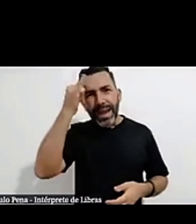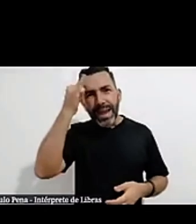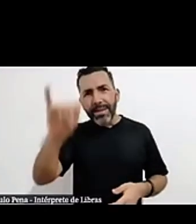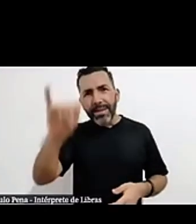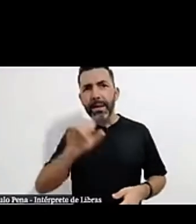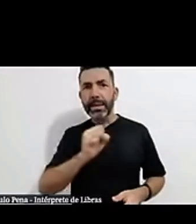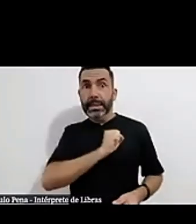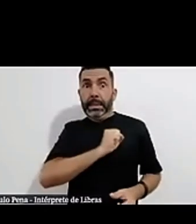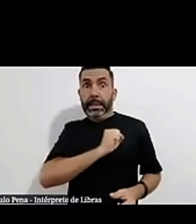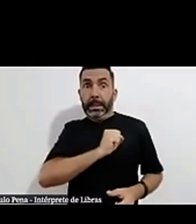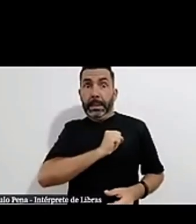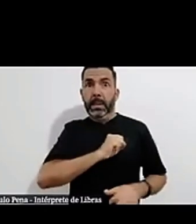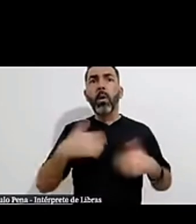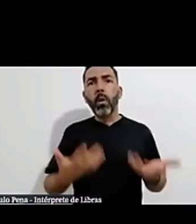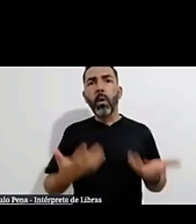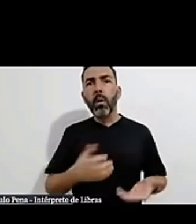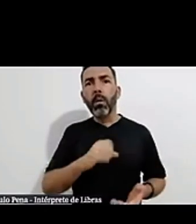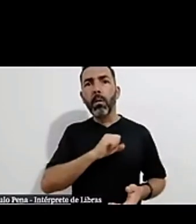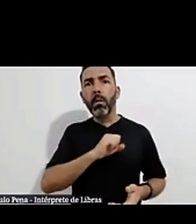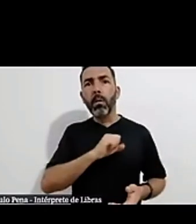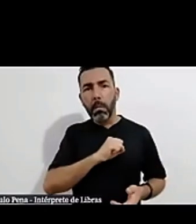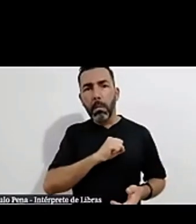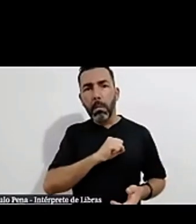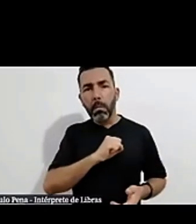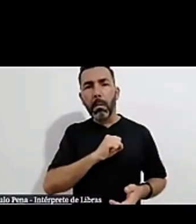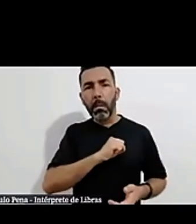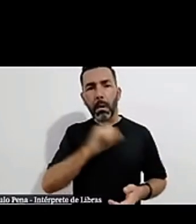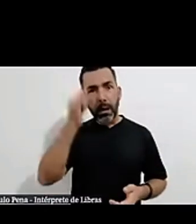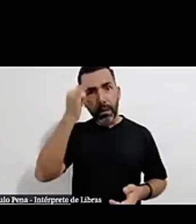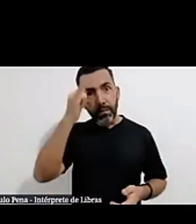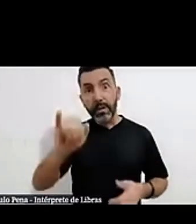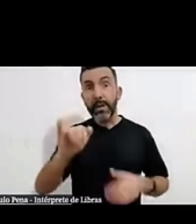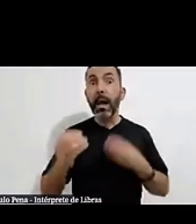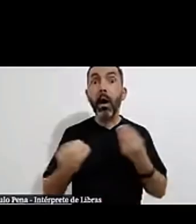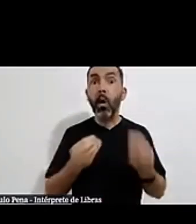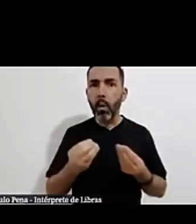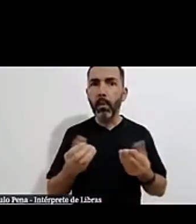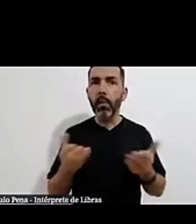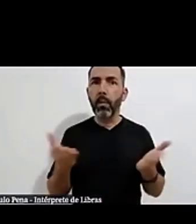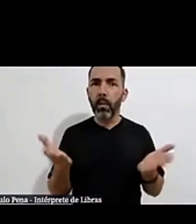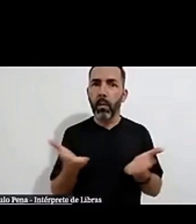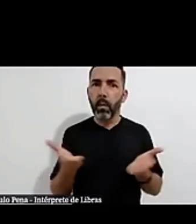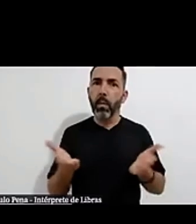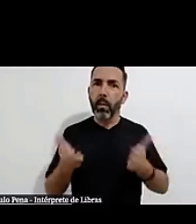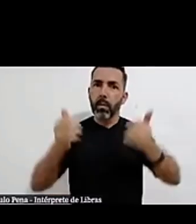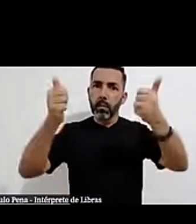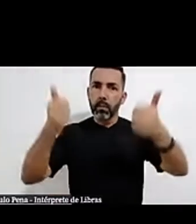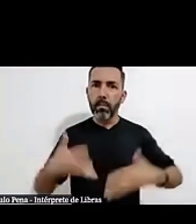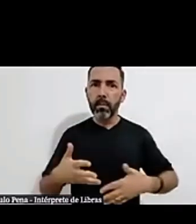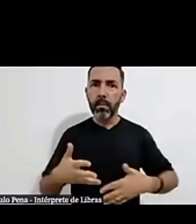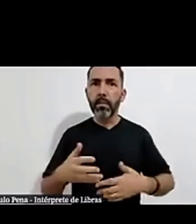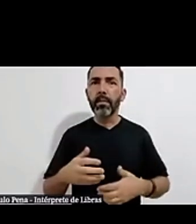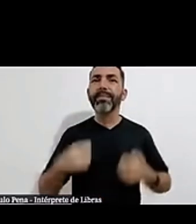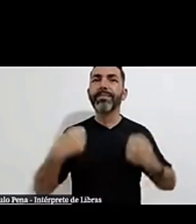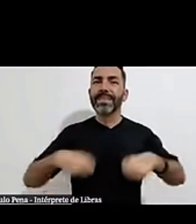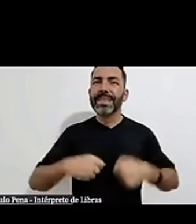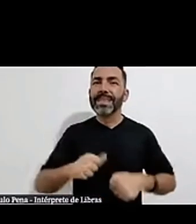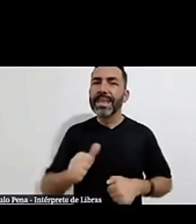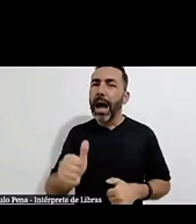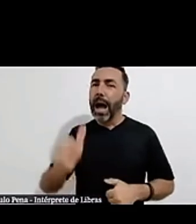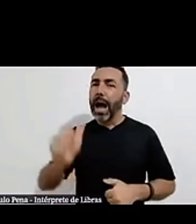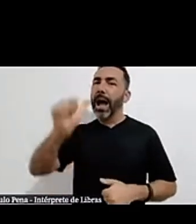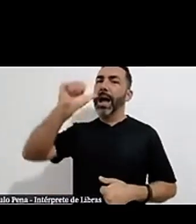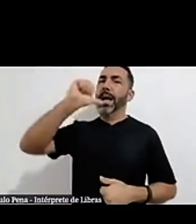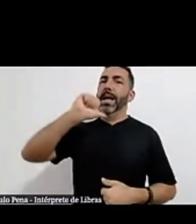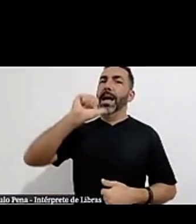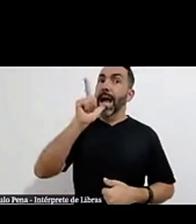sofre desse problema agora deve ficar atento, que é a hidratação. Este é um